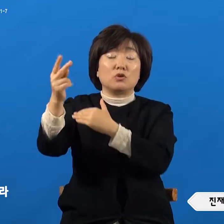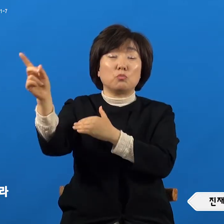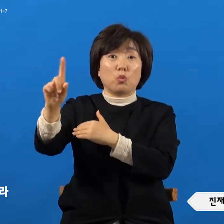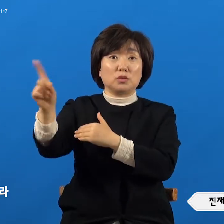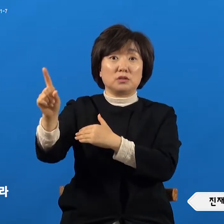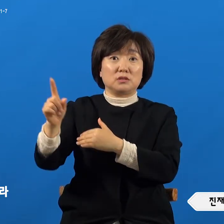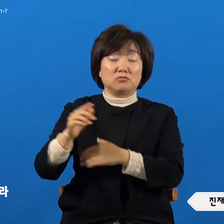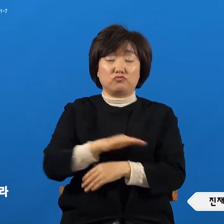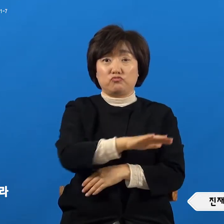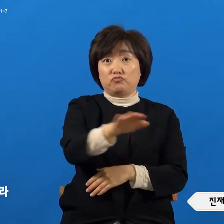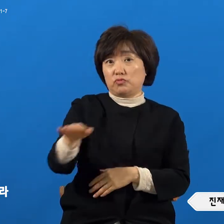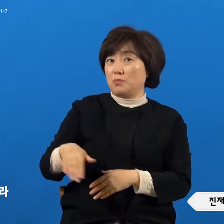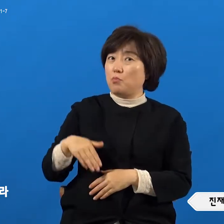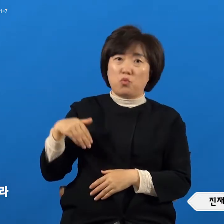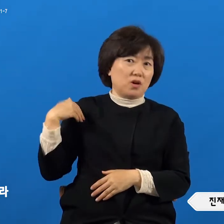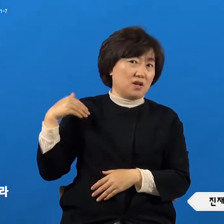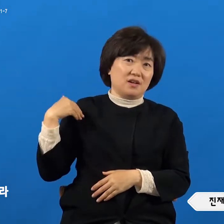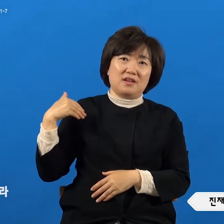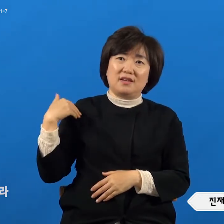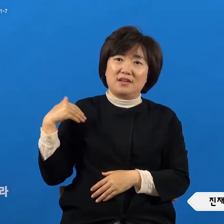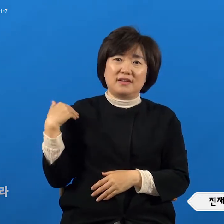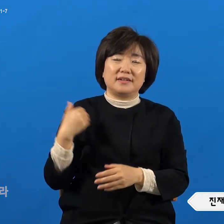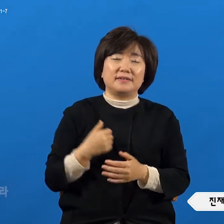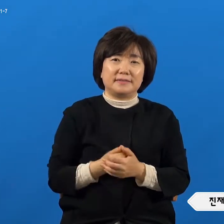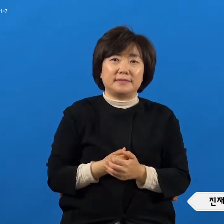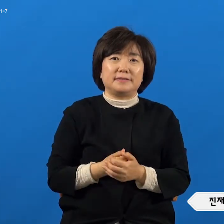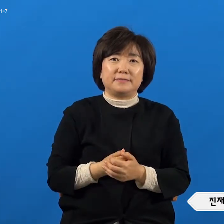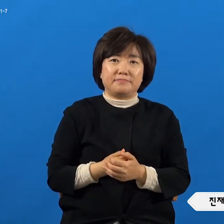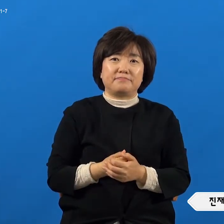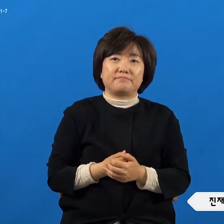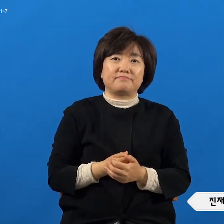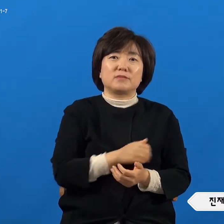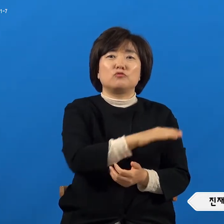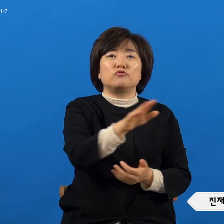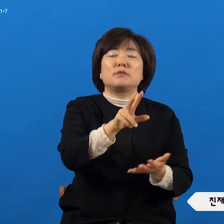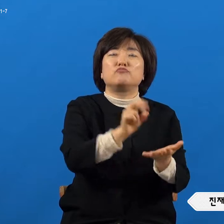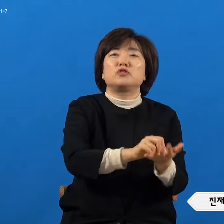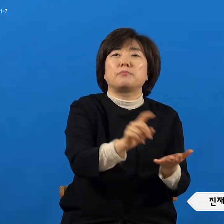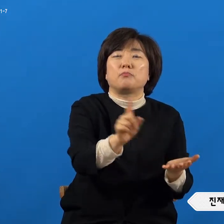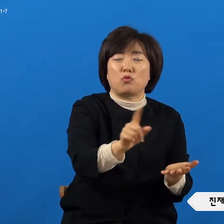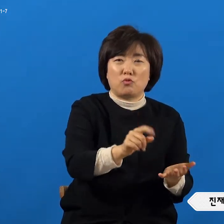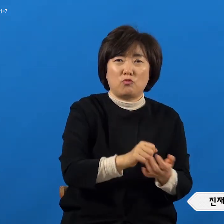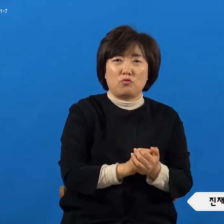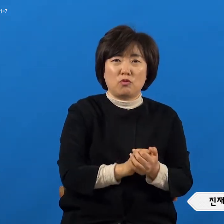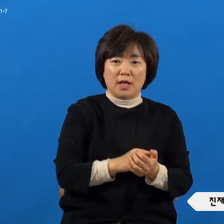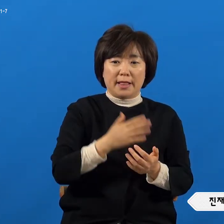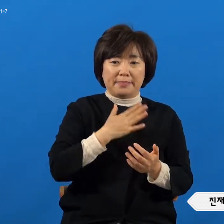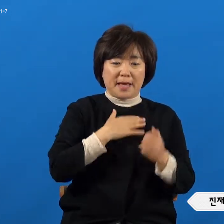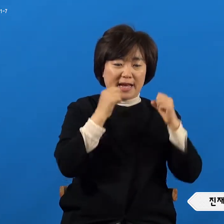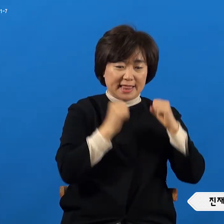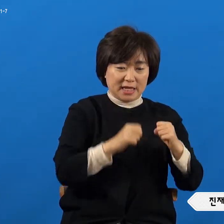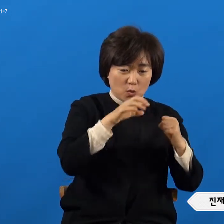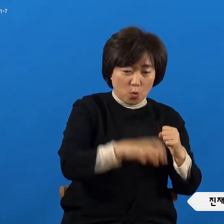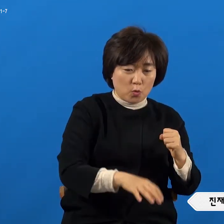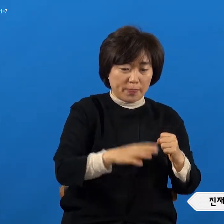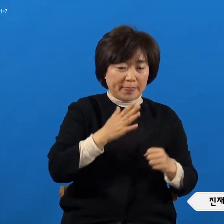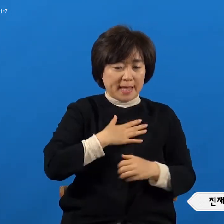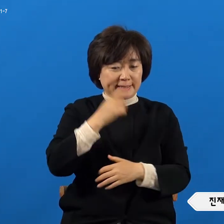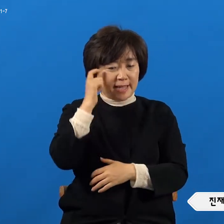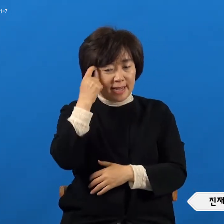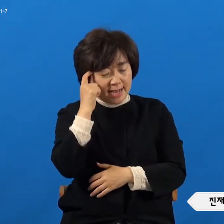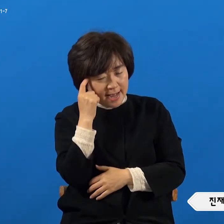우리는 결코 알 수가 없습니다. 우리의 문제는 내가 있는 곳에서 내 생각을